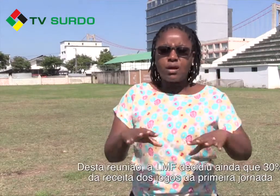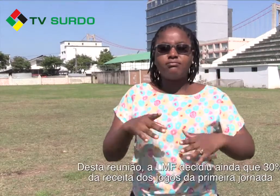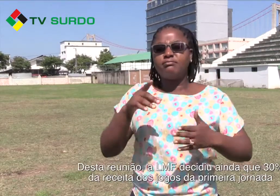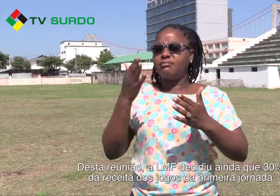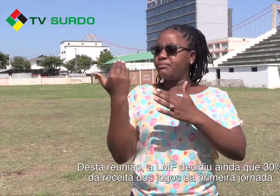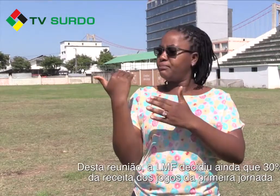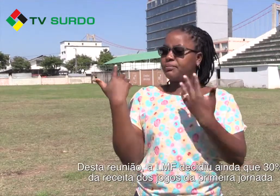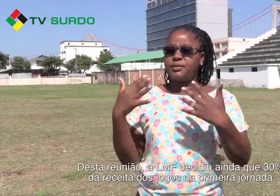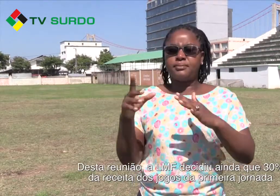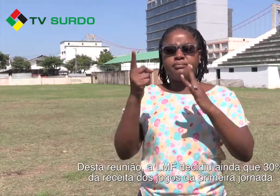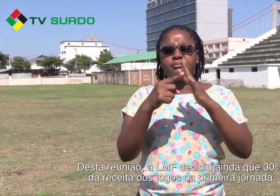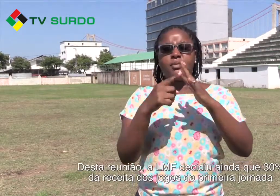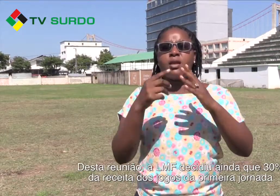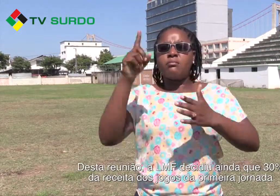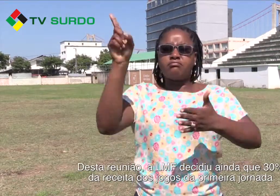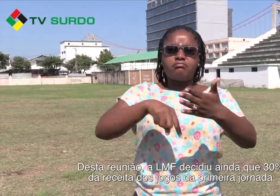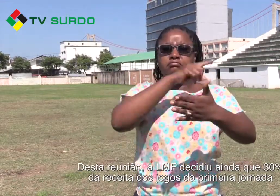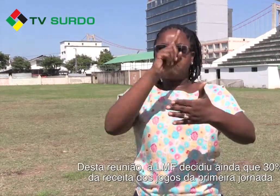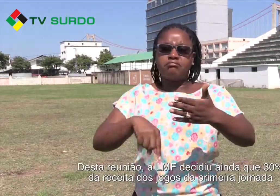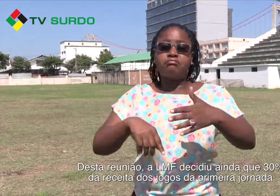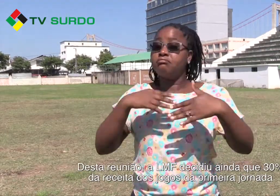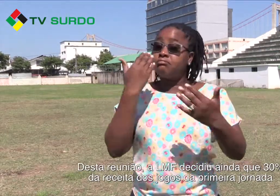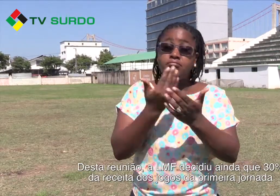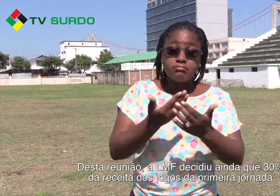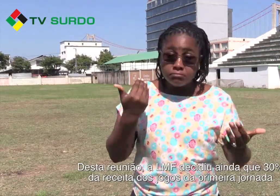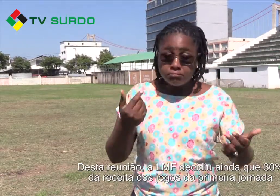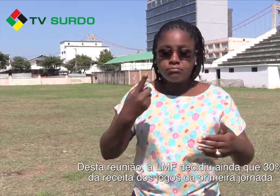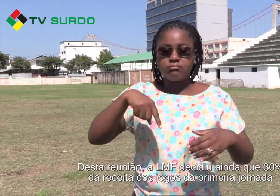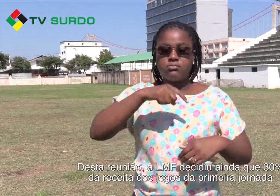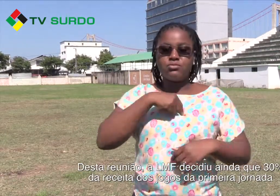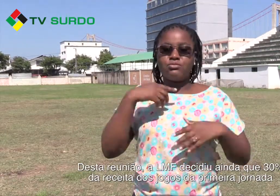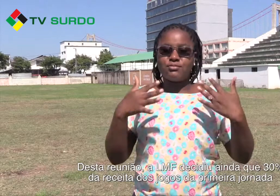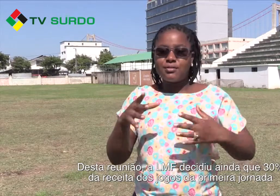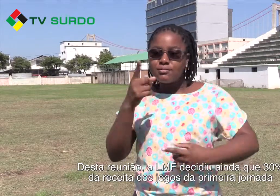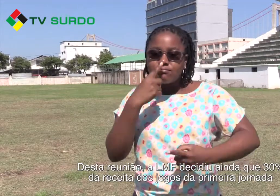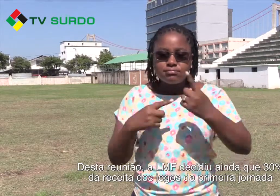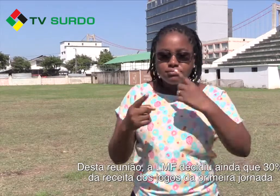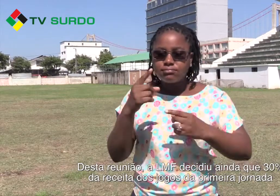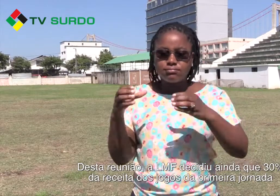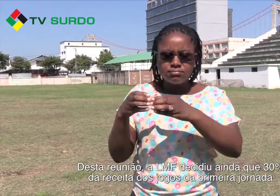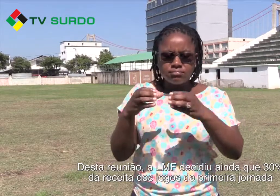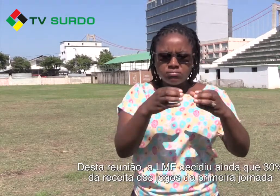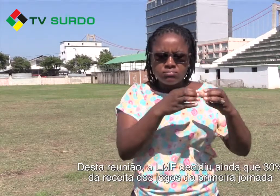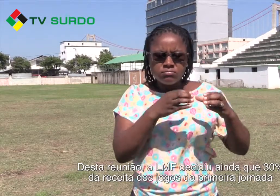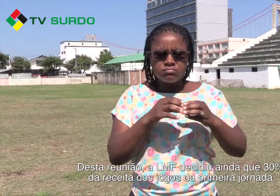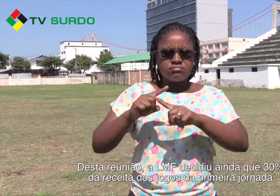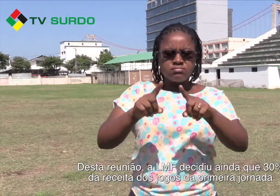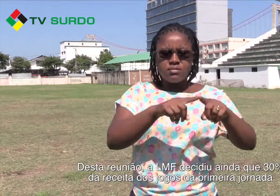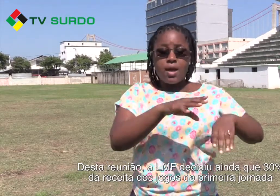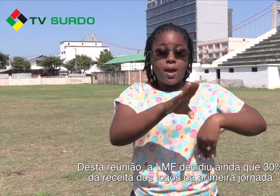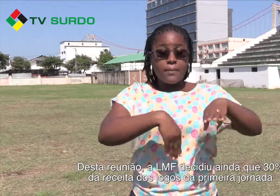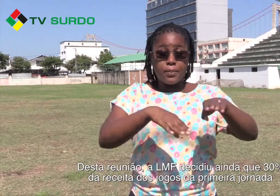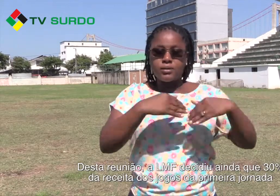Desta reunião, a Liga Moçambicana de Futebol decidiu ainda que 30% da receita dos jogos da primeira jornada